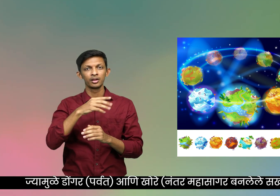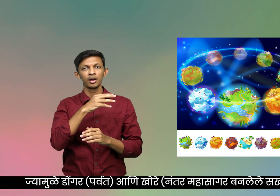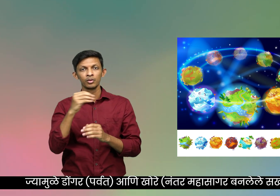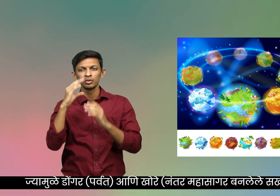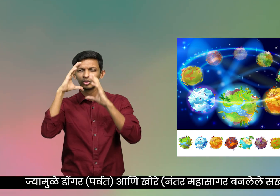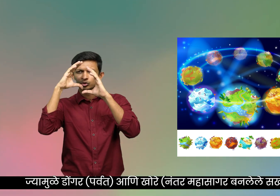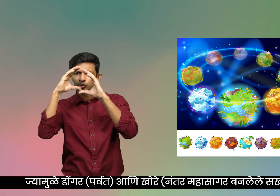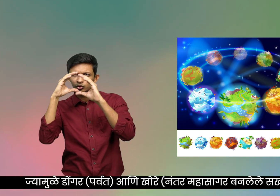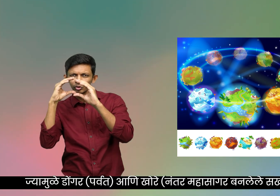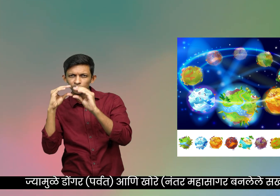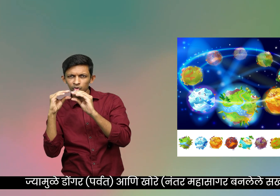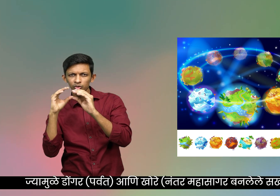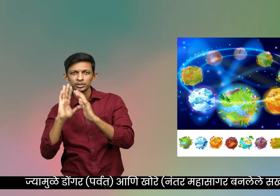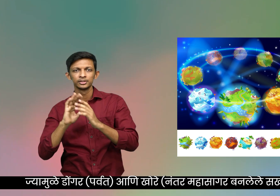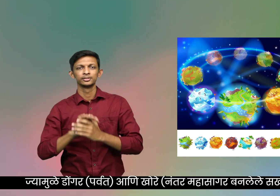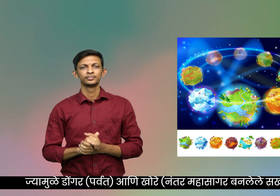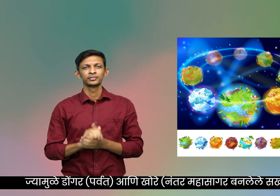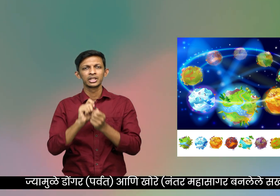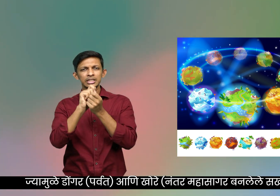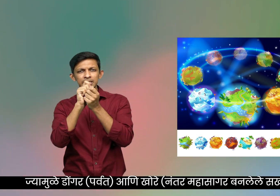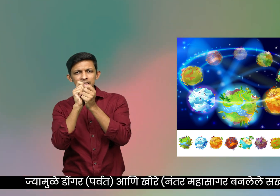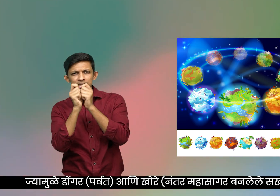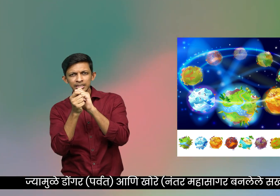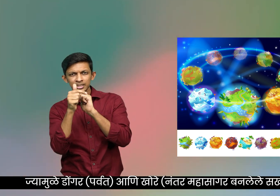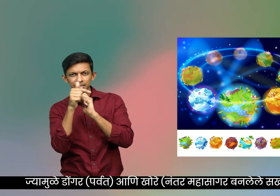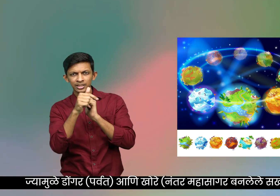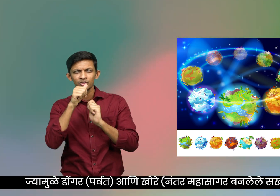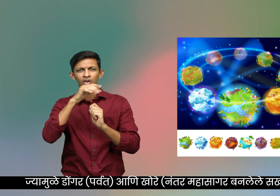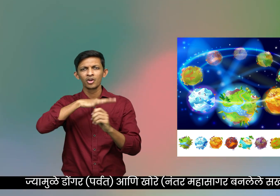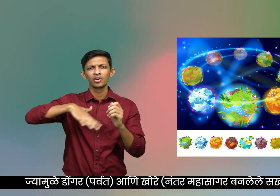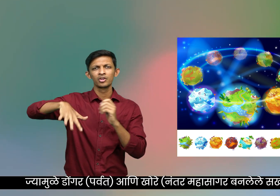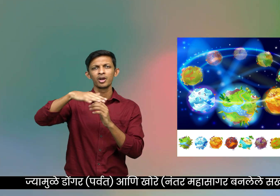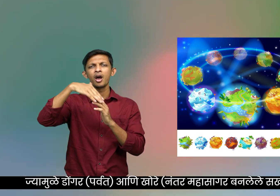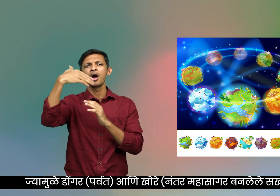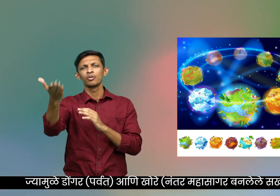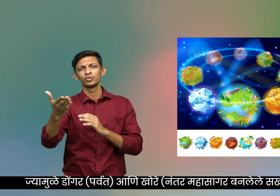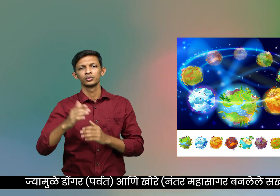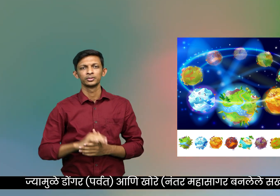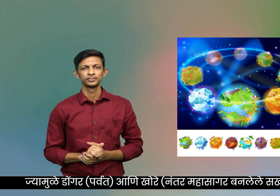खोरे नंतर महासागर बनलेले सखल प्रदेश तयार झाले.